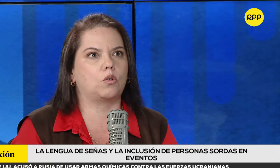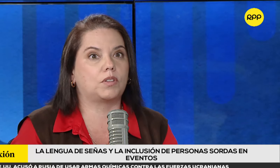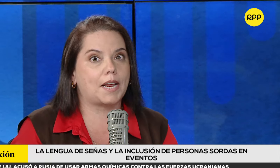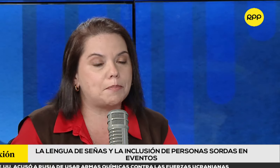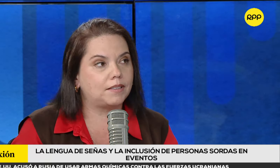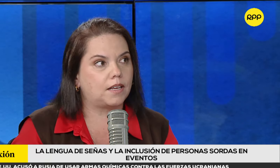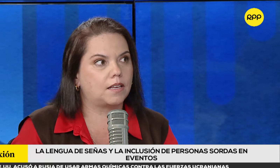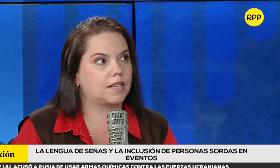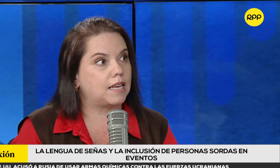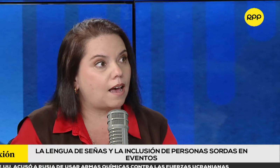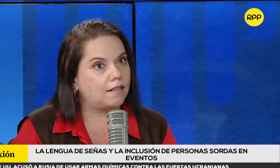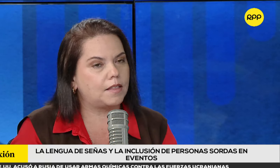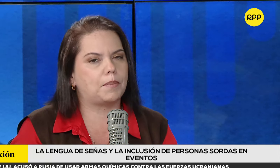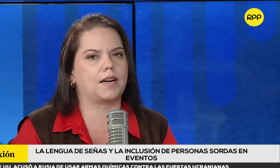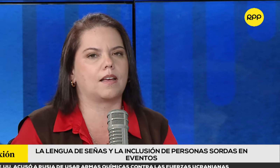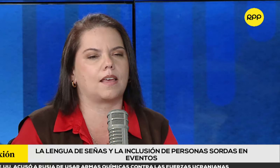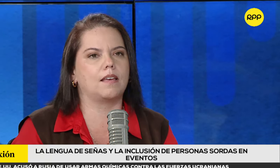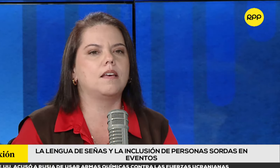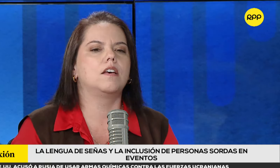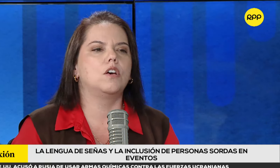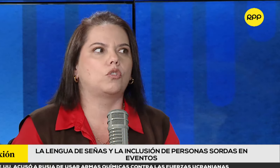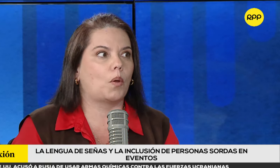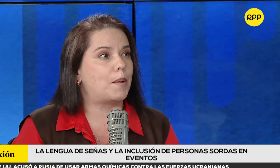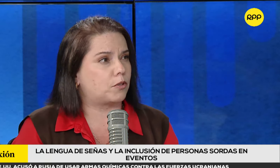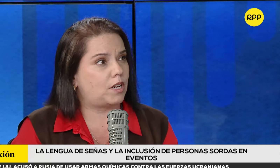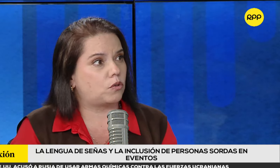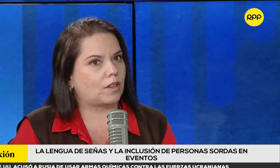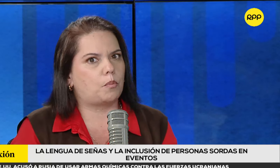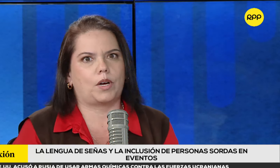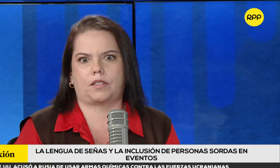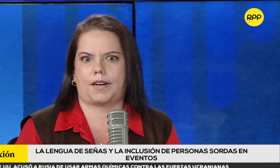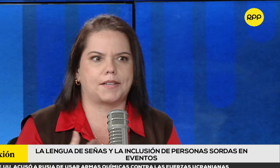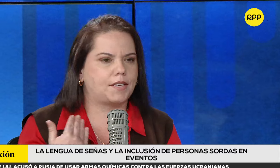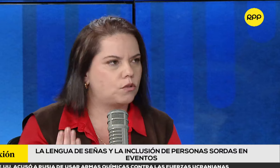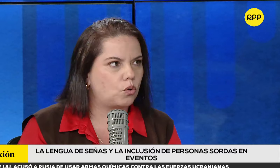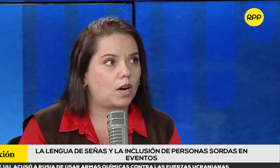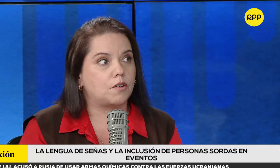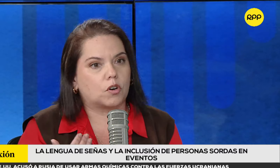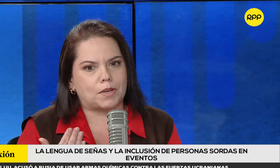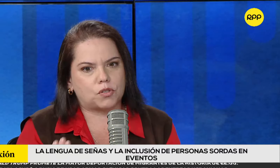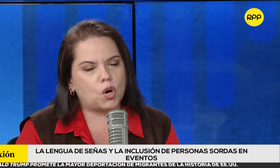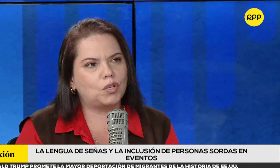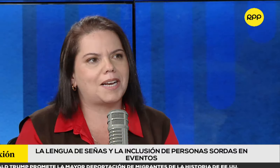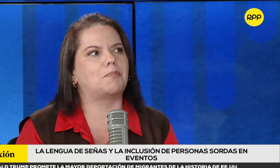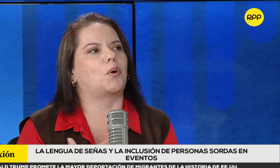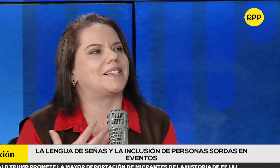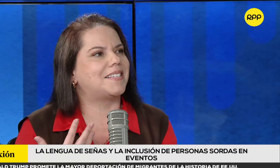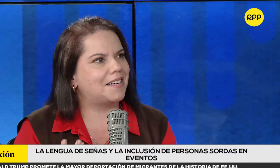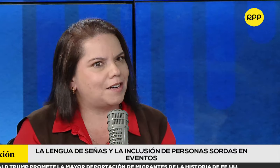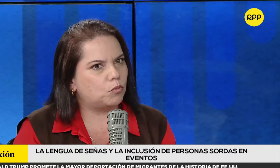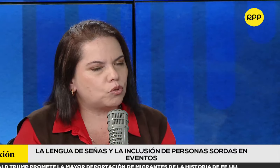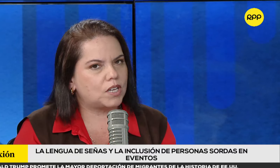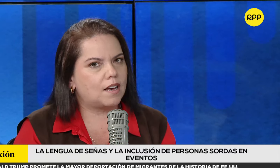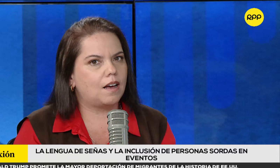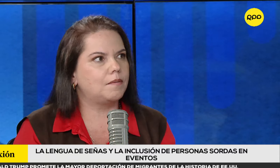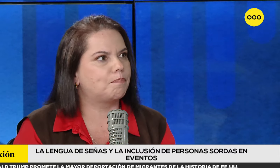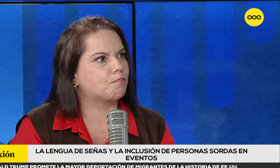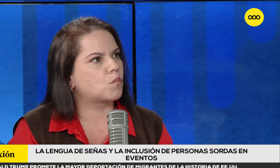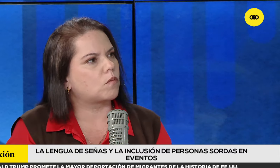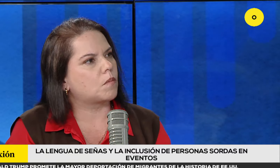tres pantallas gigantes para que todas las personas sordas puedan tener acceso a la información, de la poesía, de la música. Puedan vibrar y vivir la